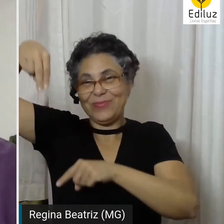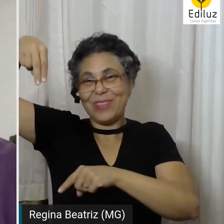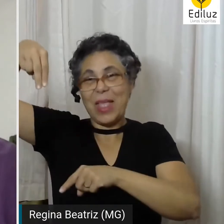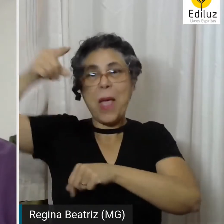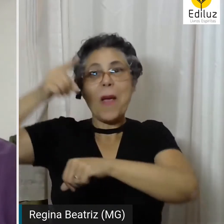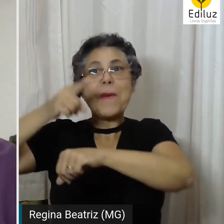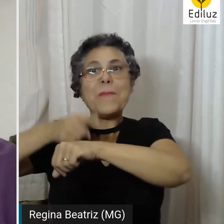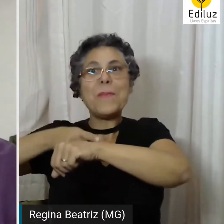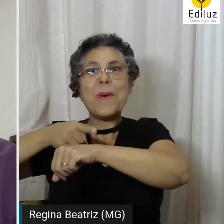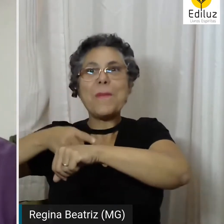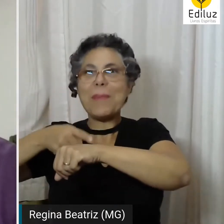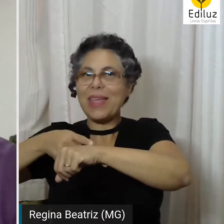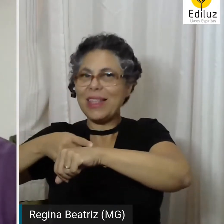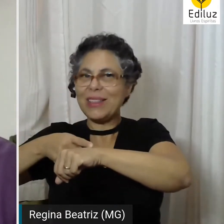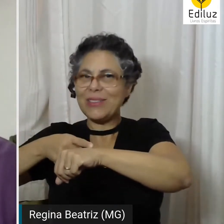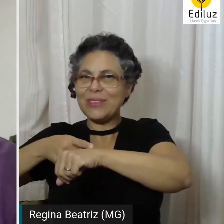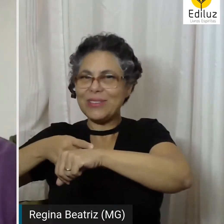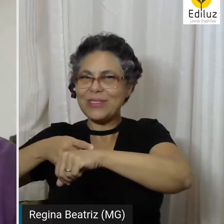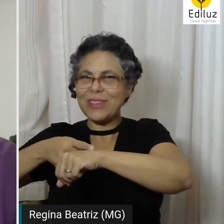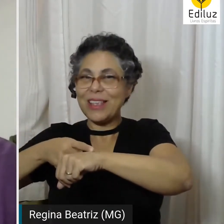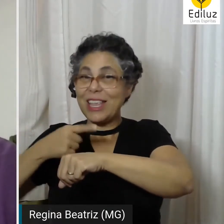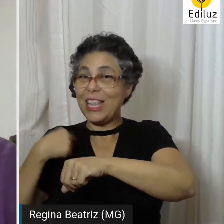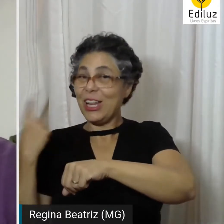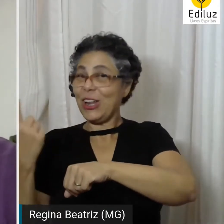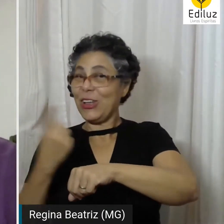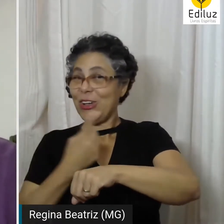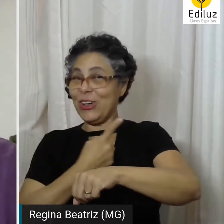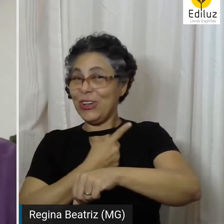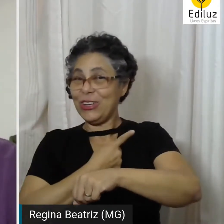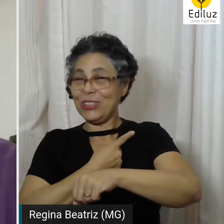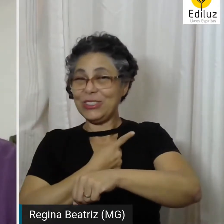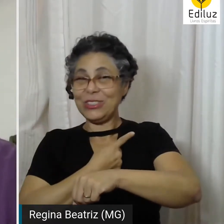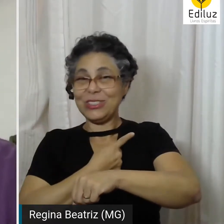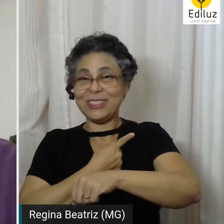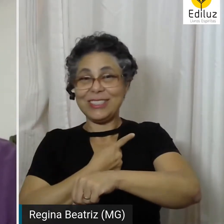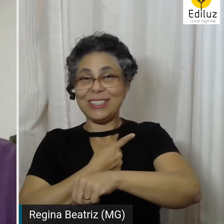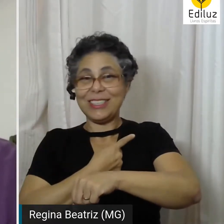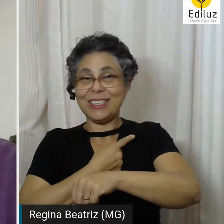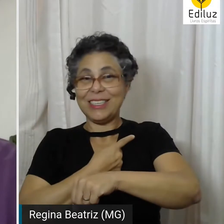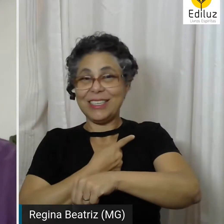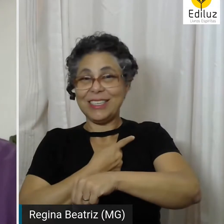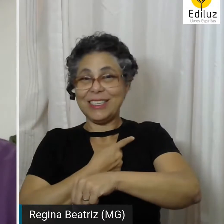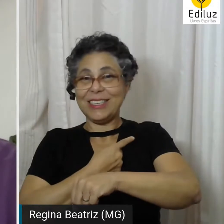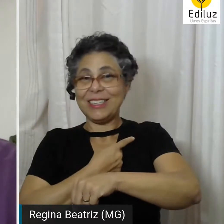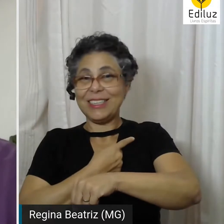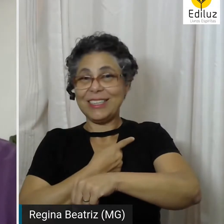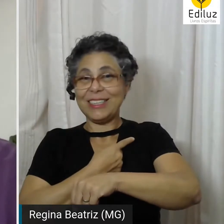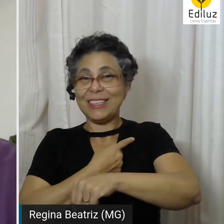momentos e fases nas quais estávamos